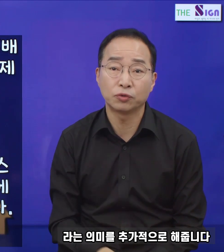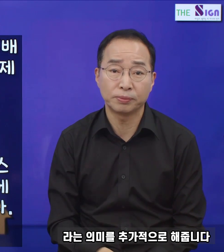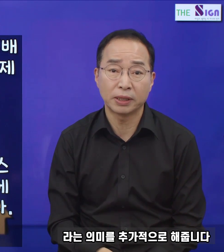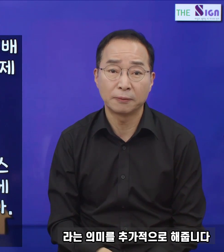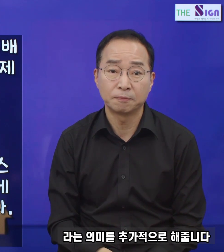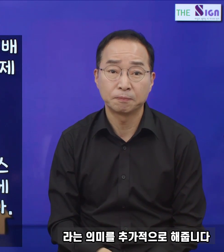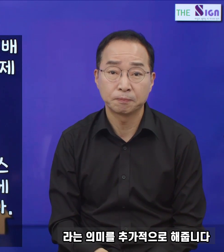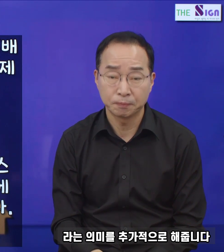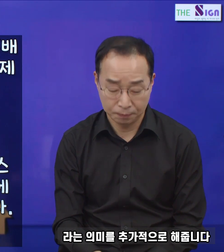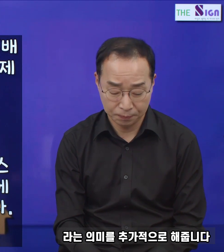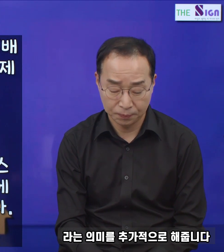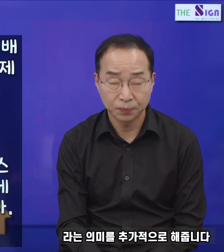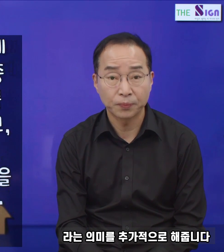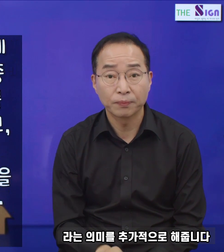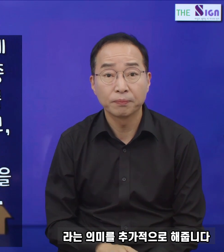해줍니다.